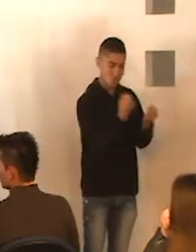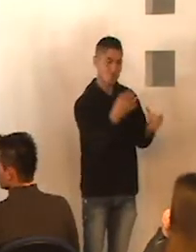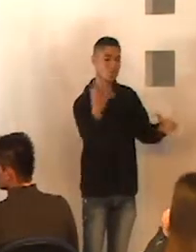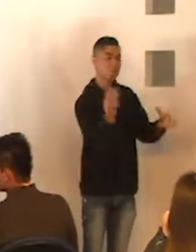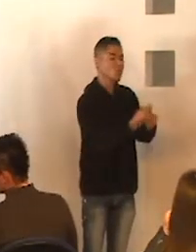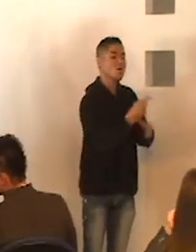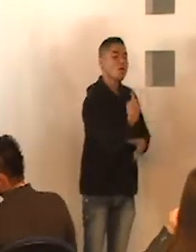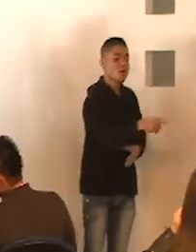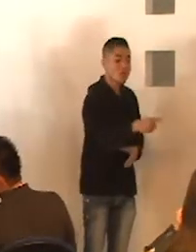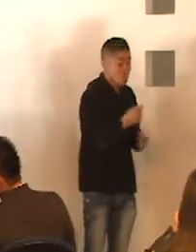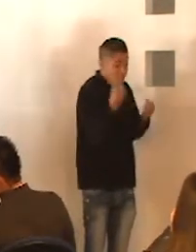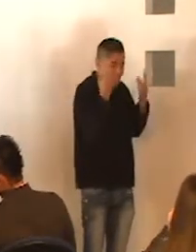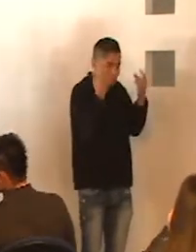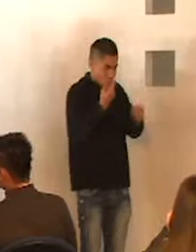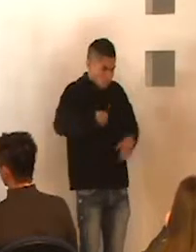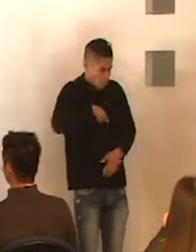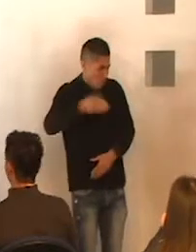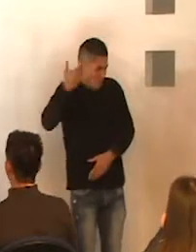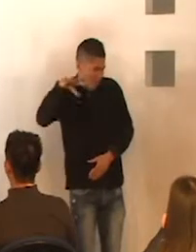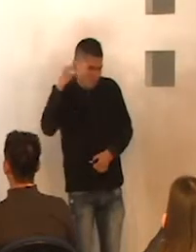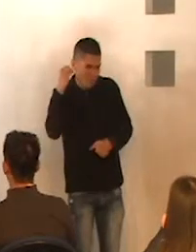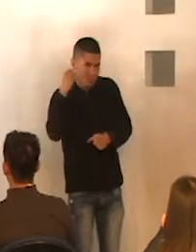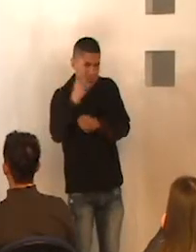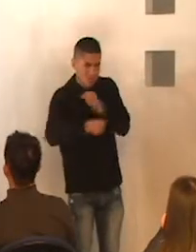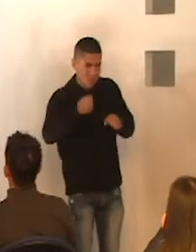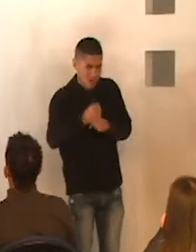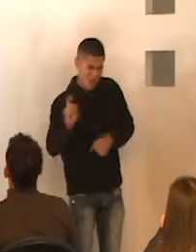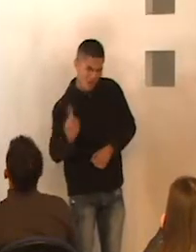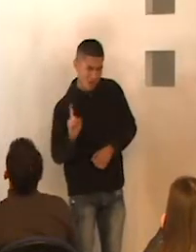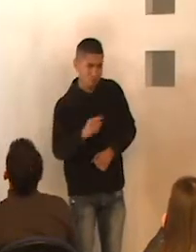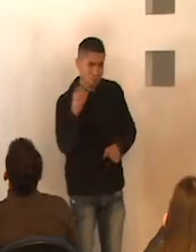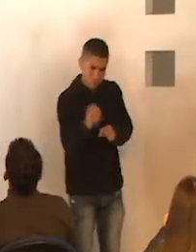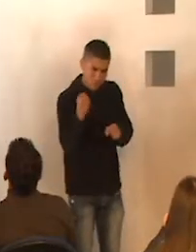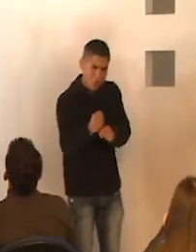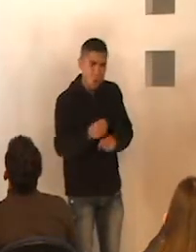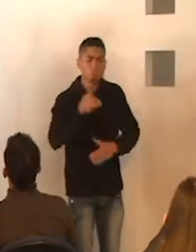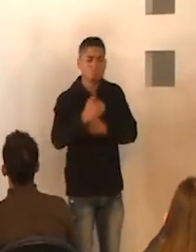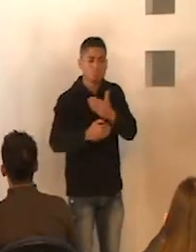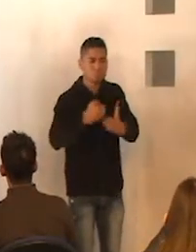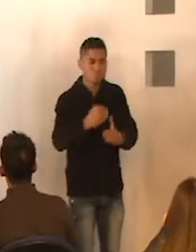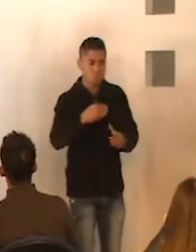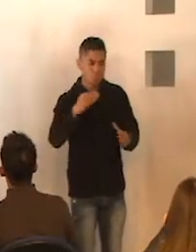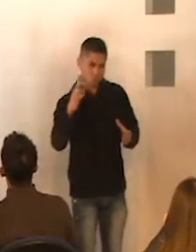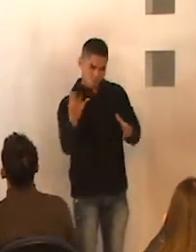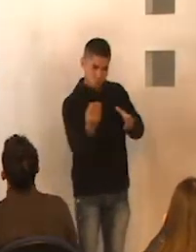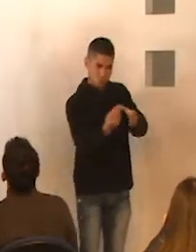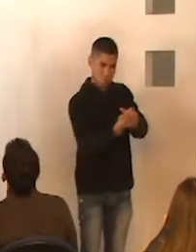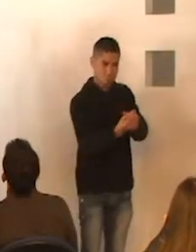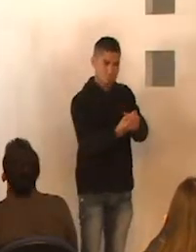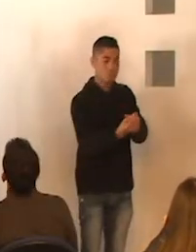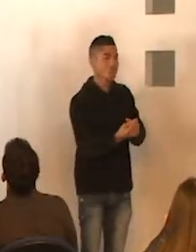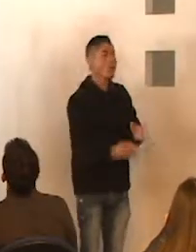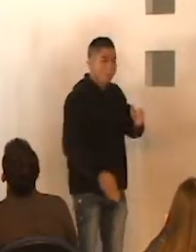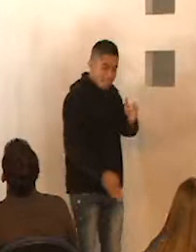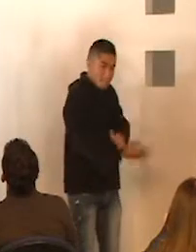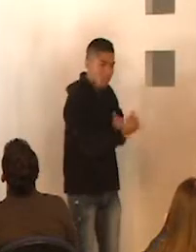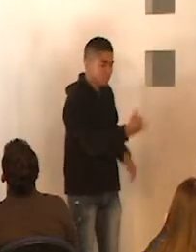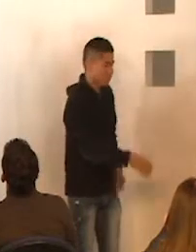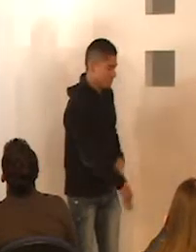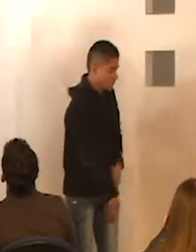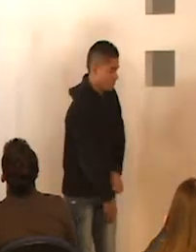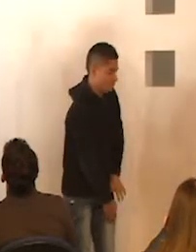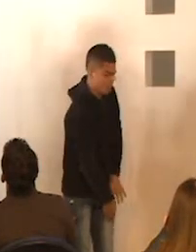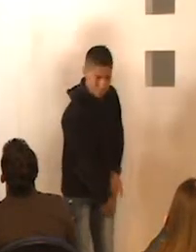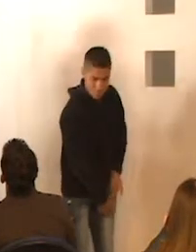trabajando muchísimos años en proceso de inclusión y todavía seguimos con niños integrados o niños en el